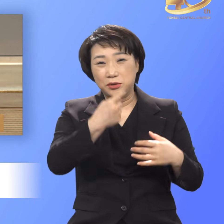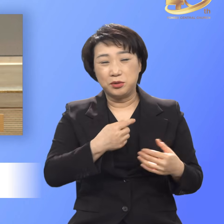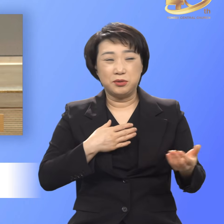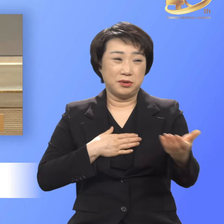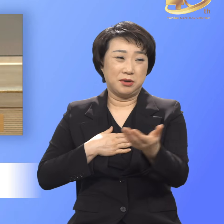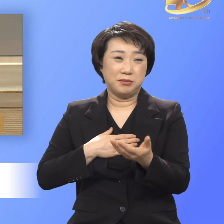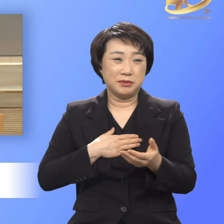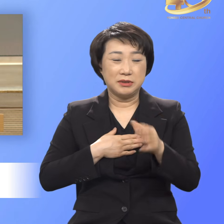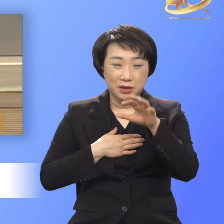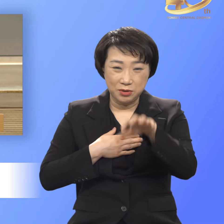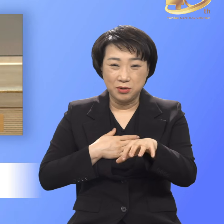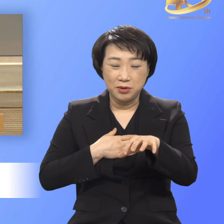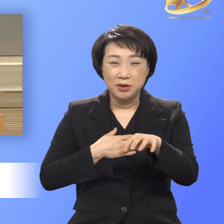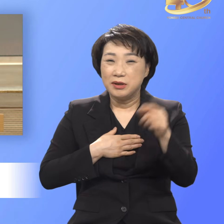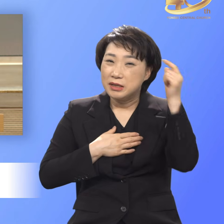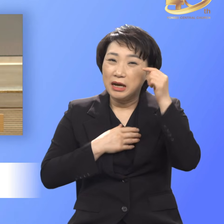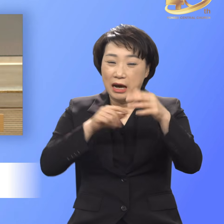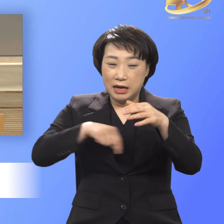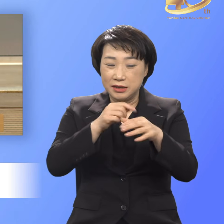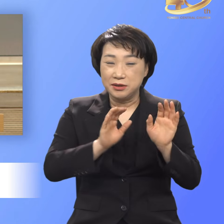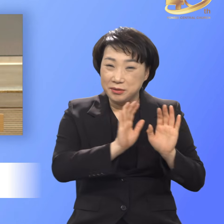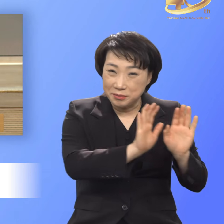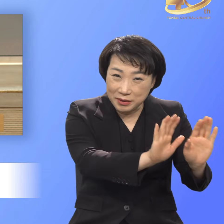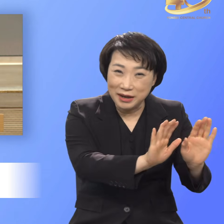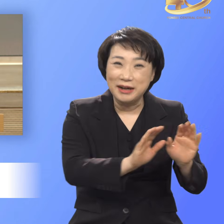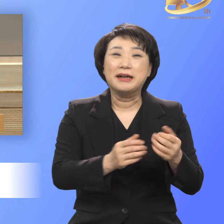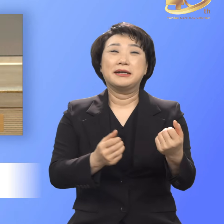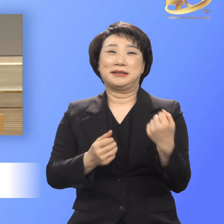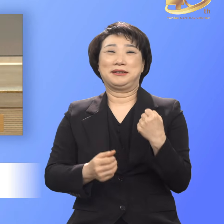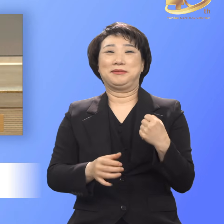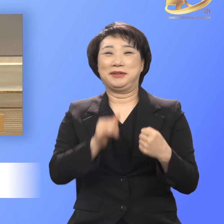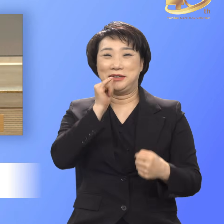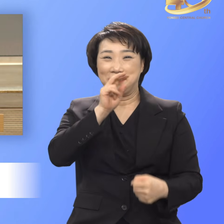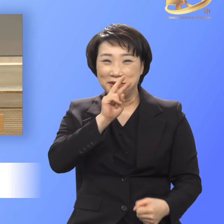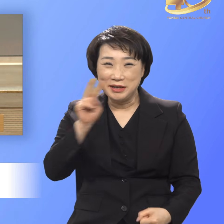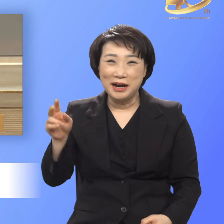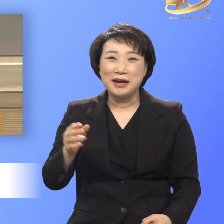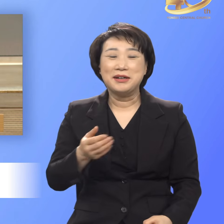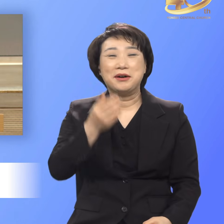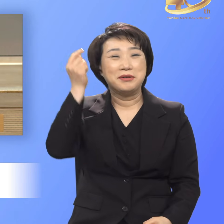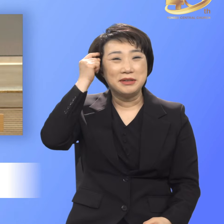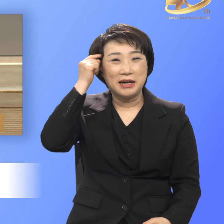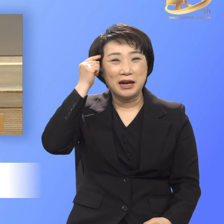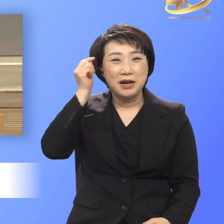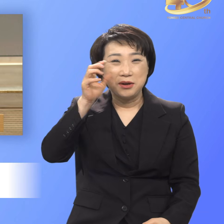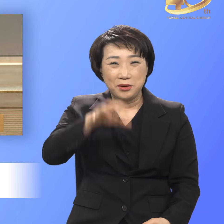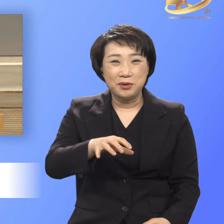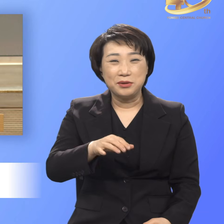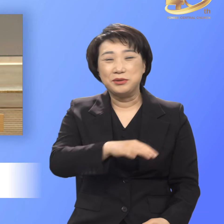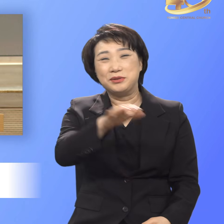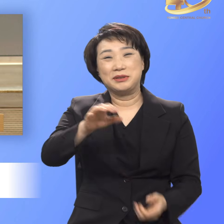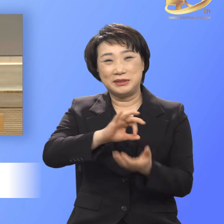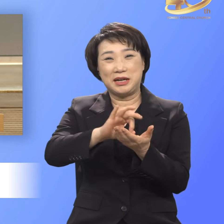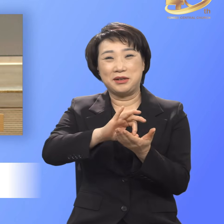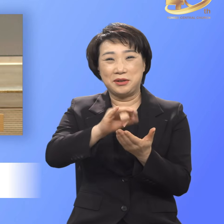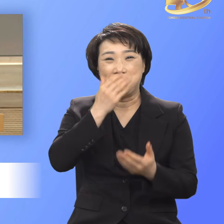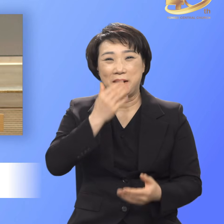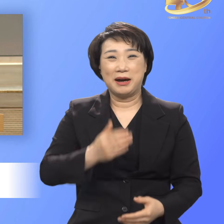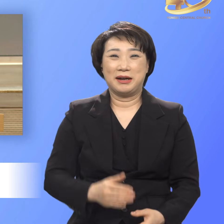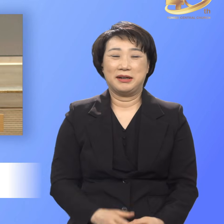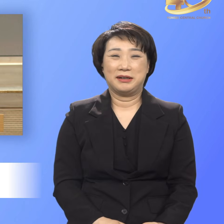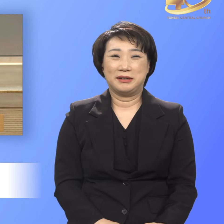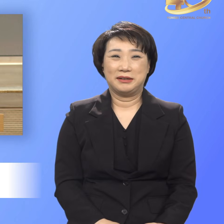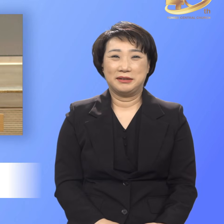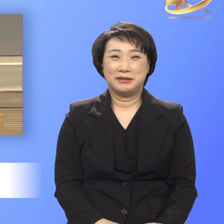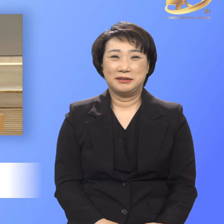와도 공간 안에서 밀어낼 지력이 있어야 생각의 공간을 우리는 사용할 수 있다. 이 말이야.